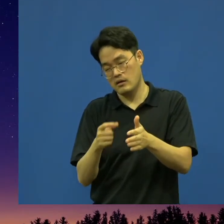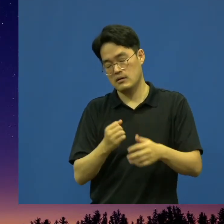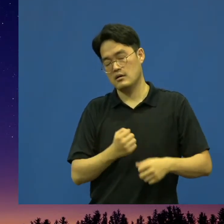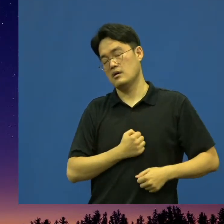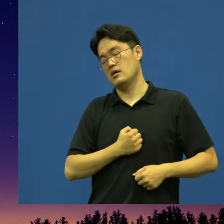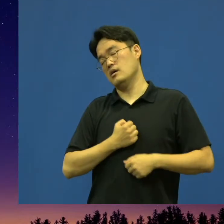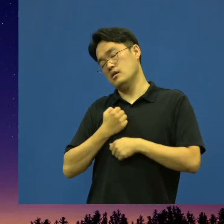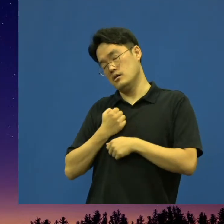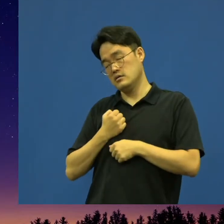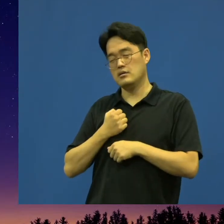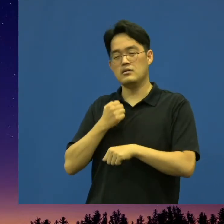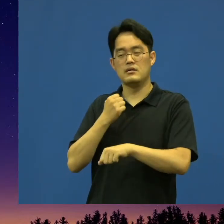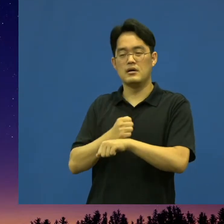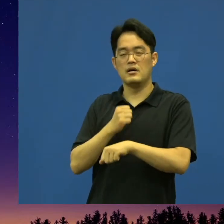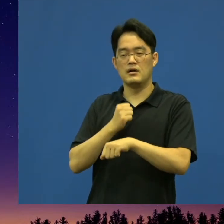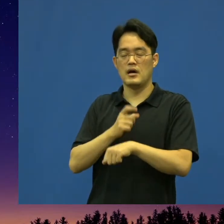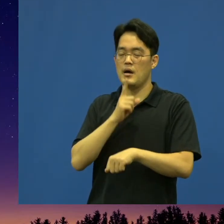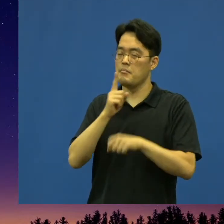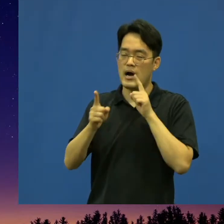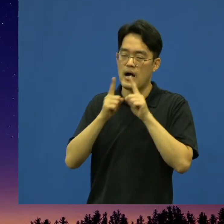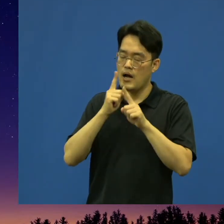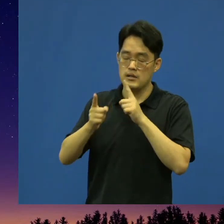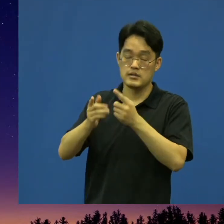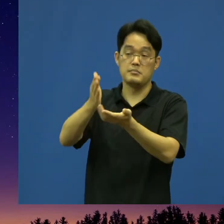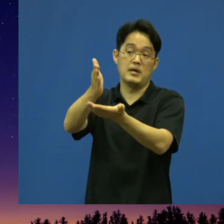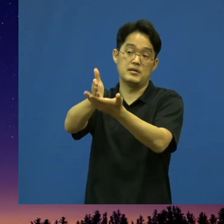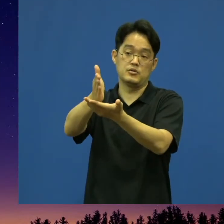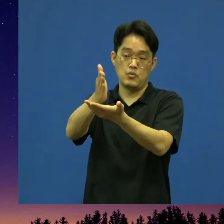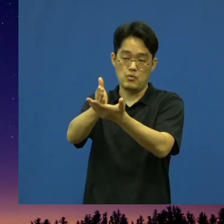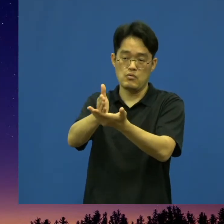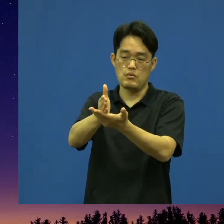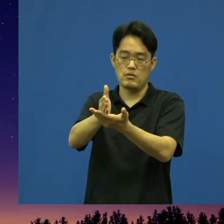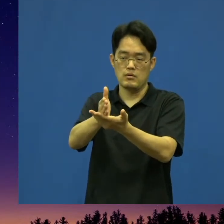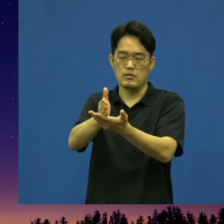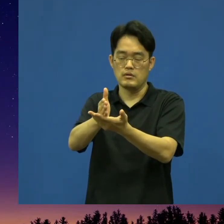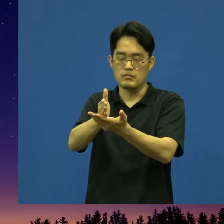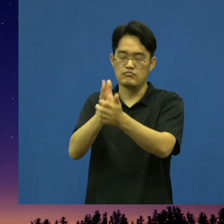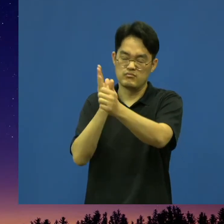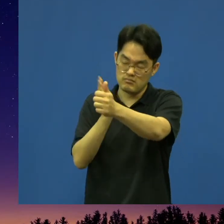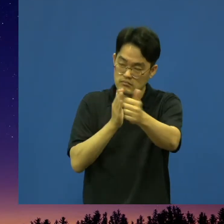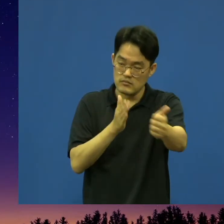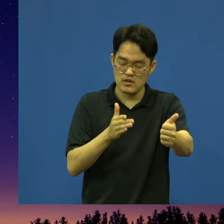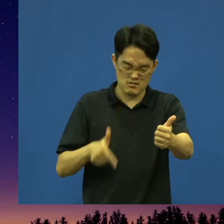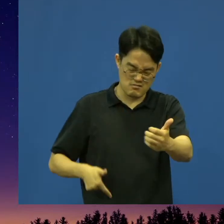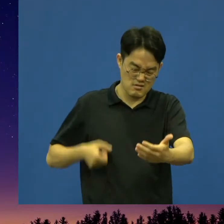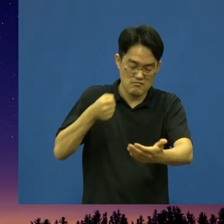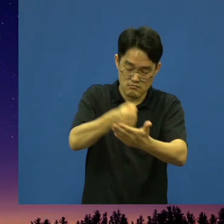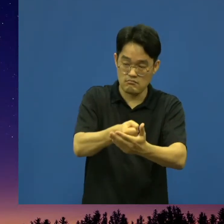게을러진다든지 이런 이야기 절대로 입 밖으로 내지 않도록 그렇게 딱 결심하고 살아야 합니다.